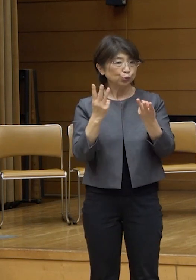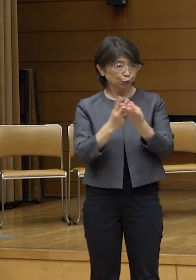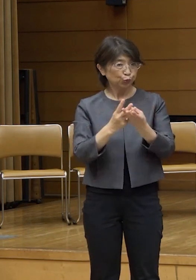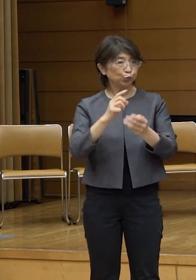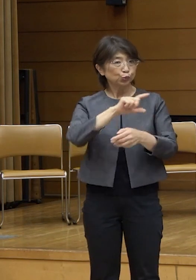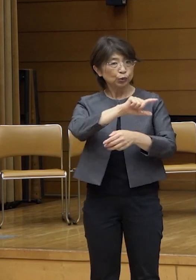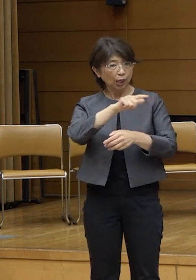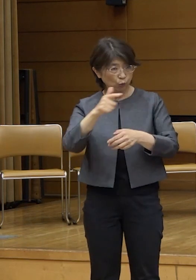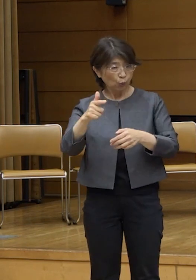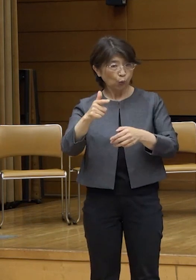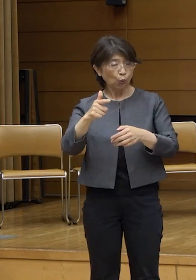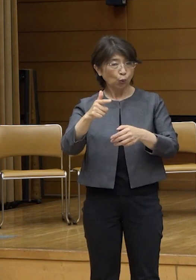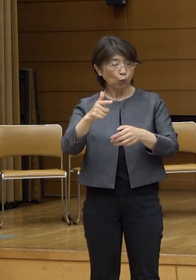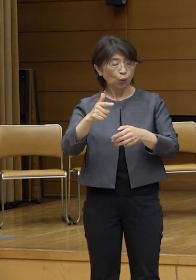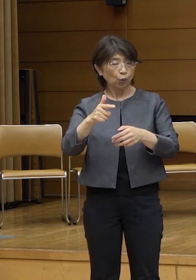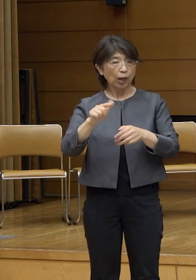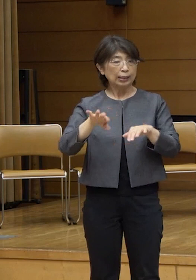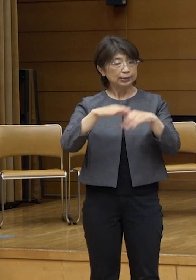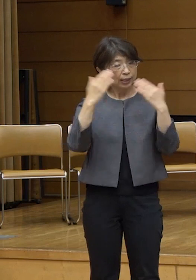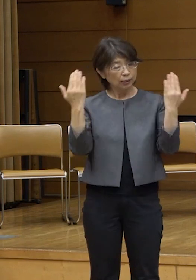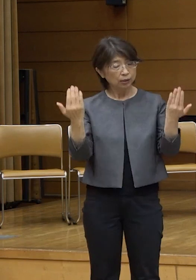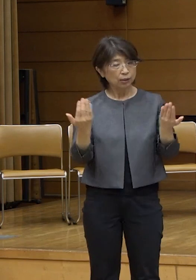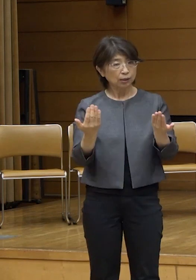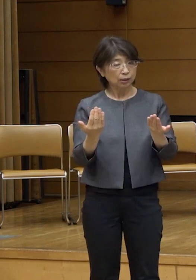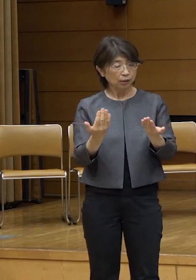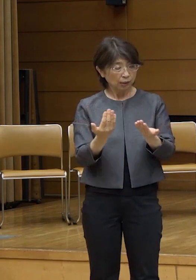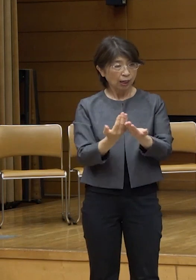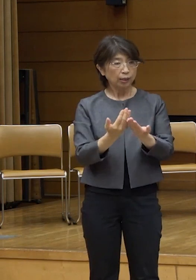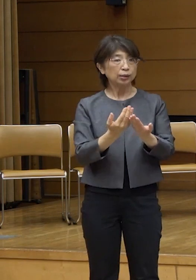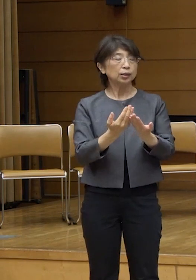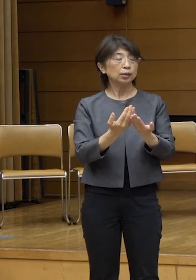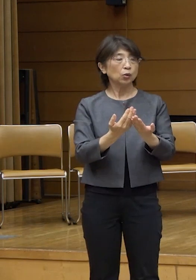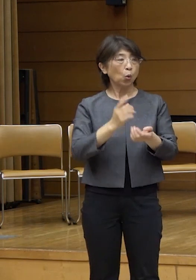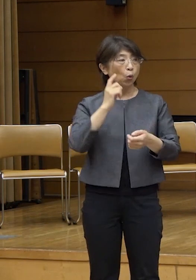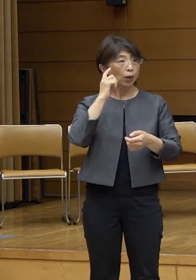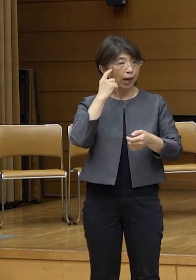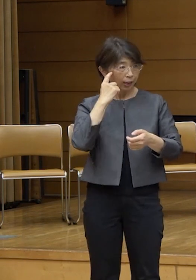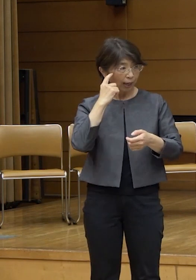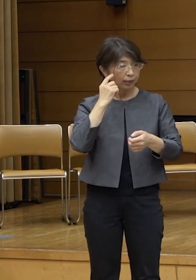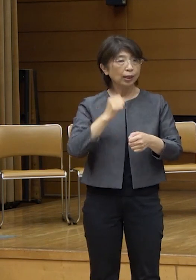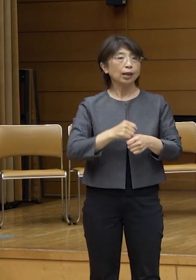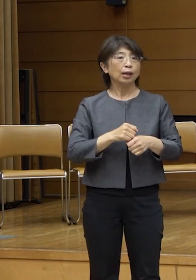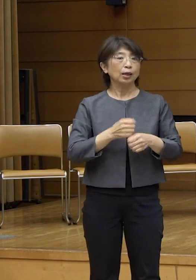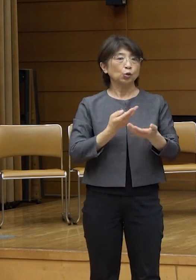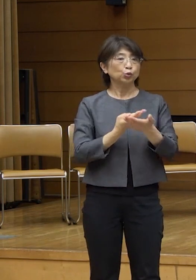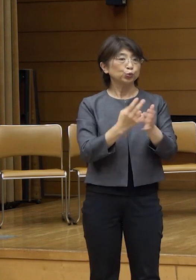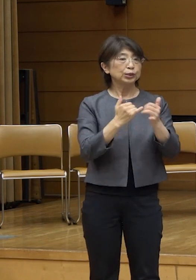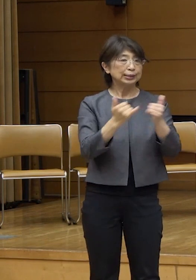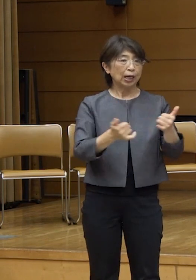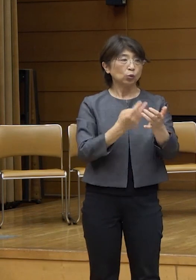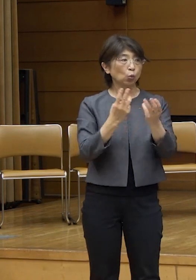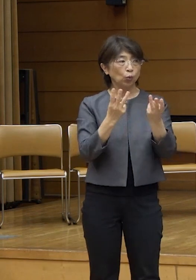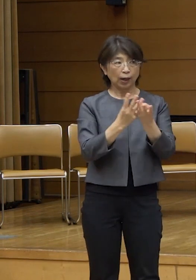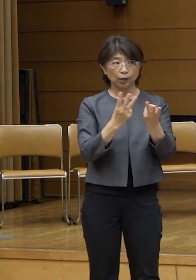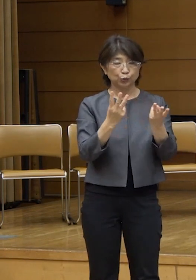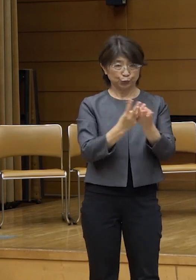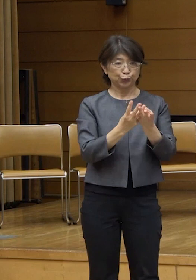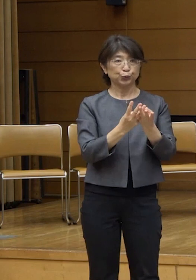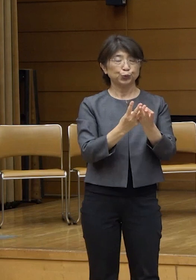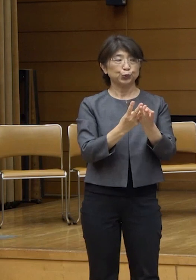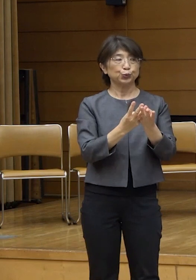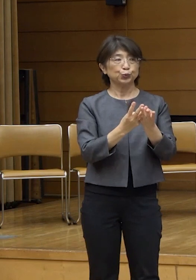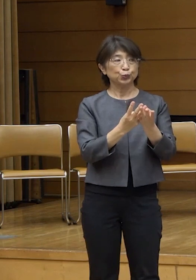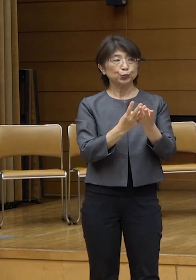も含めた全体での入院の、まあ、コロナの絶対数だけでなく、入院者数の割合とかいうも